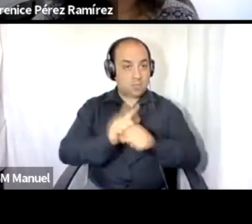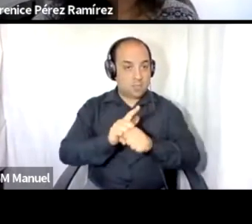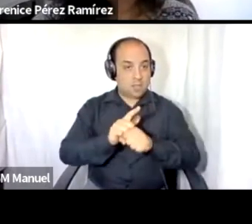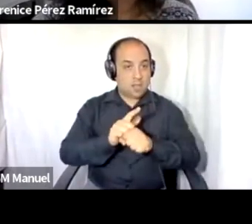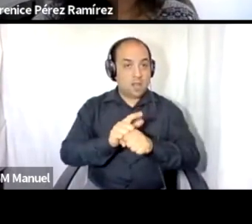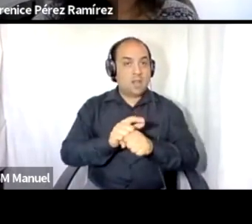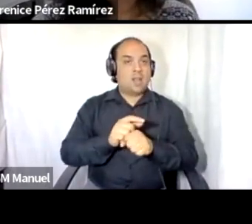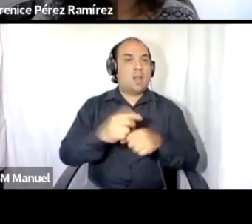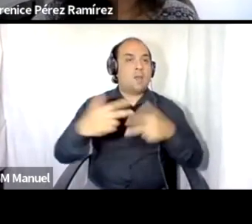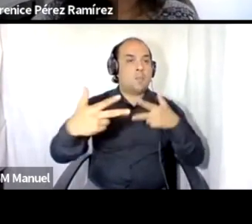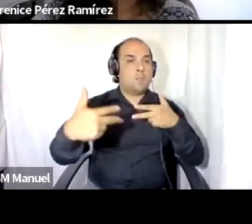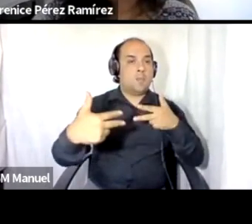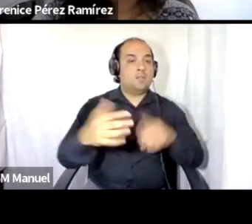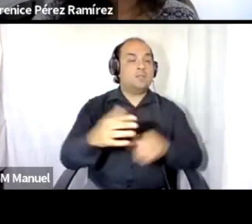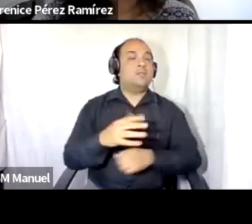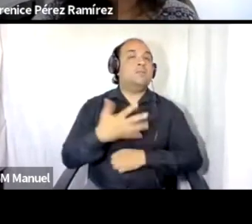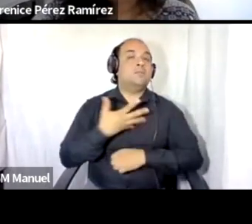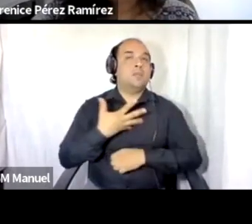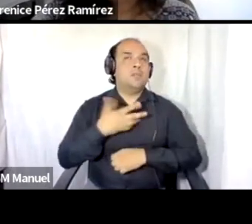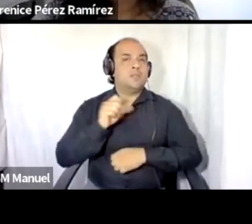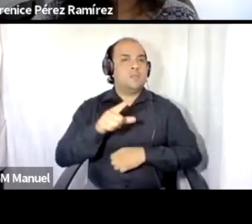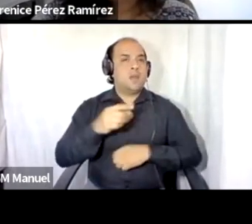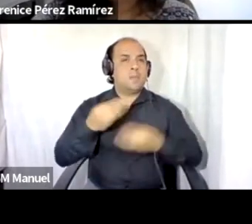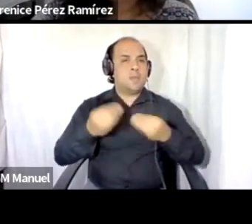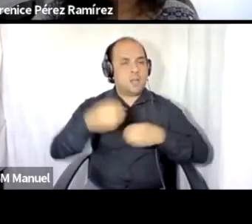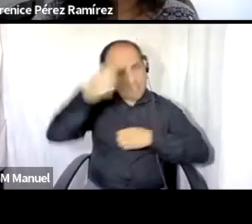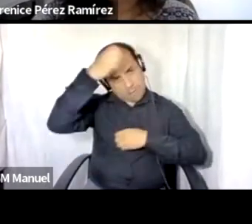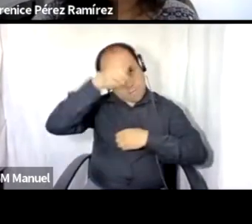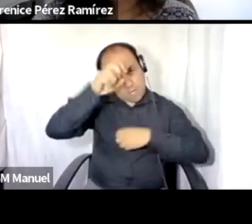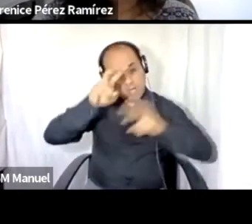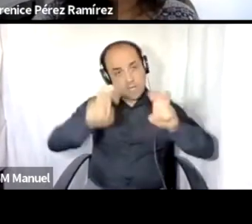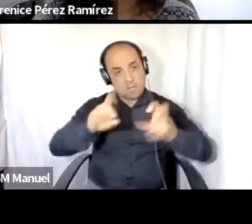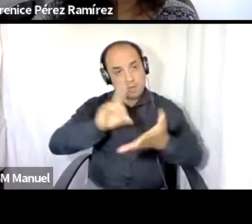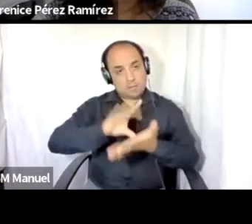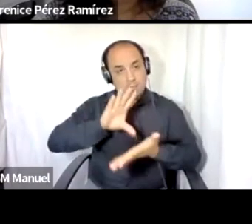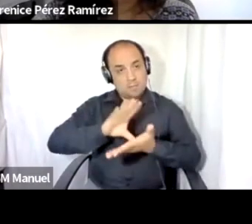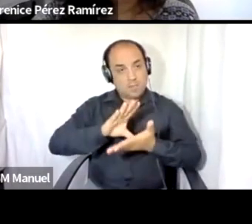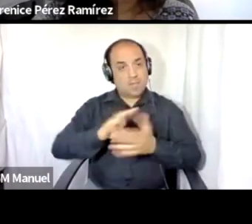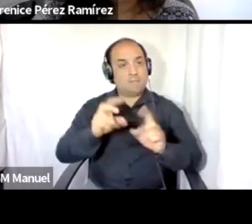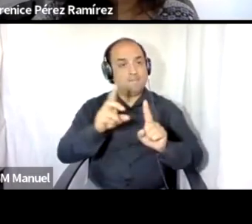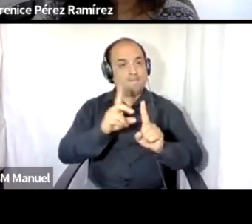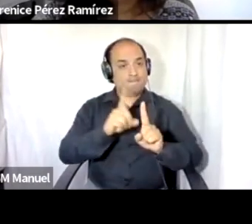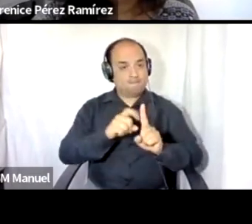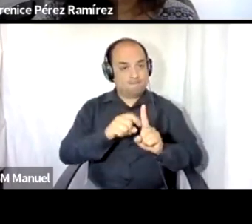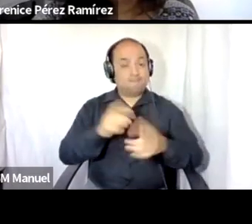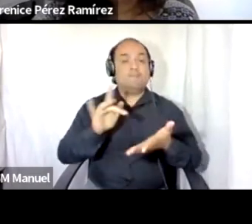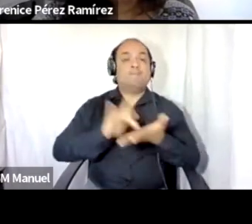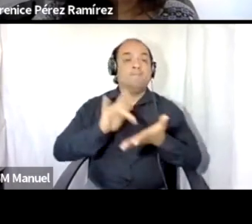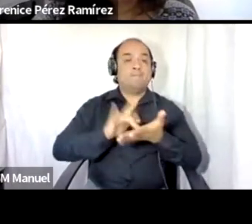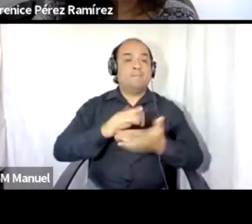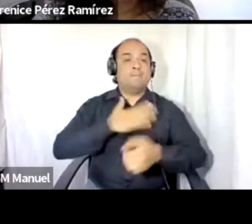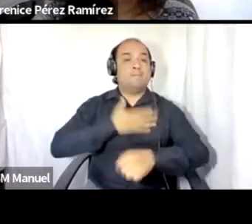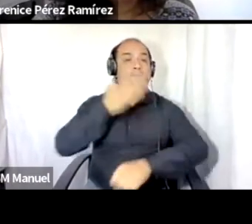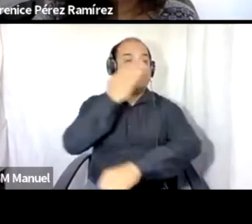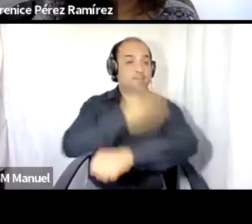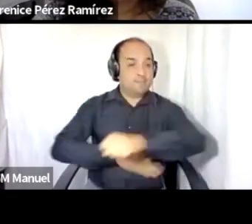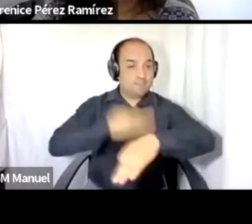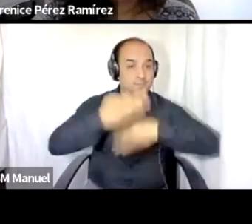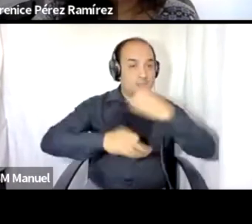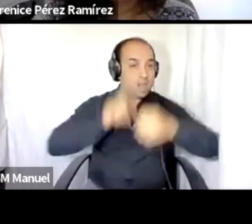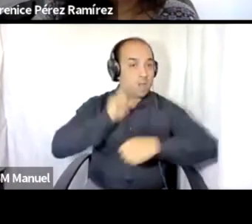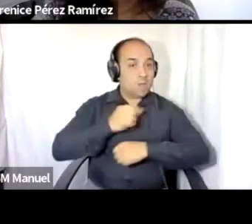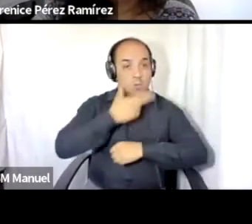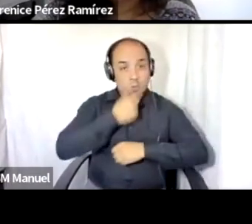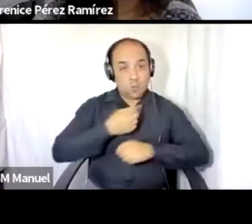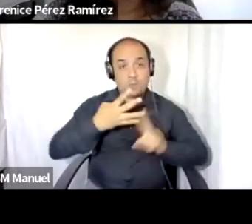también tener a grandes conocedores en materia de discapacidad crítica. Muchísimas gracias y buena tarde a todas, todos y